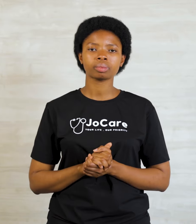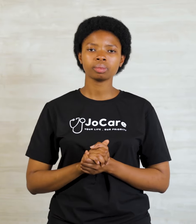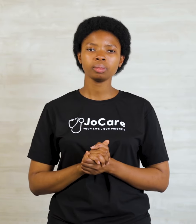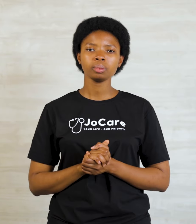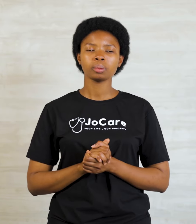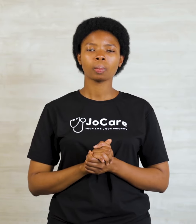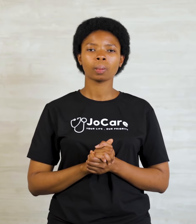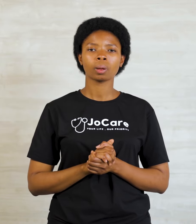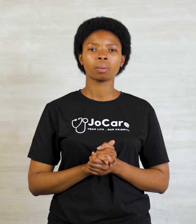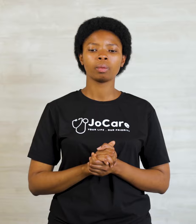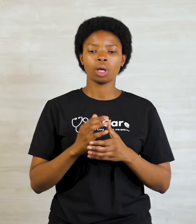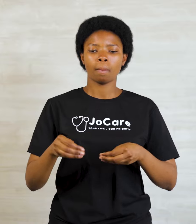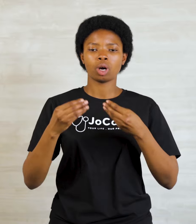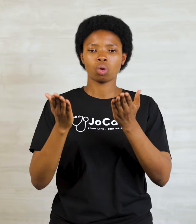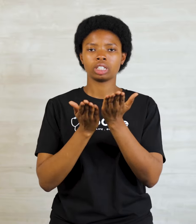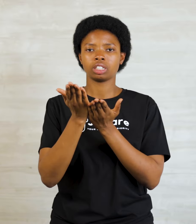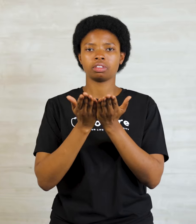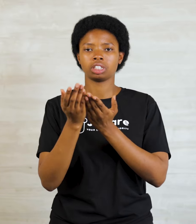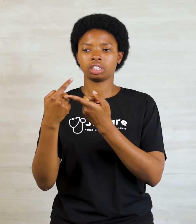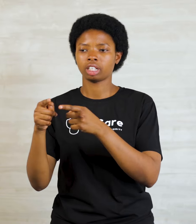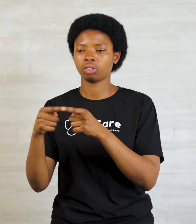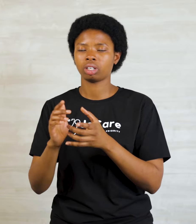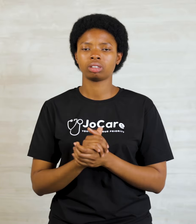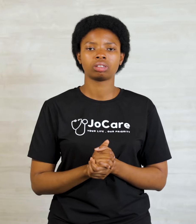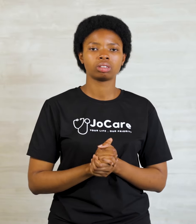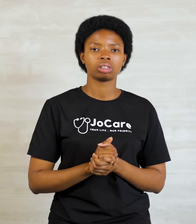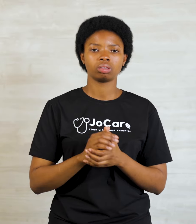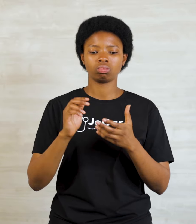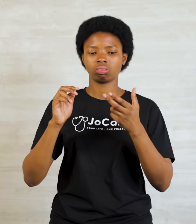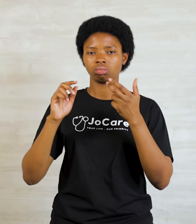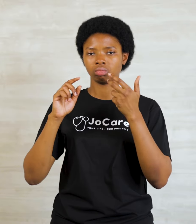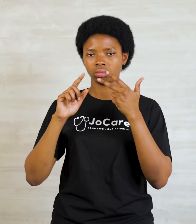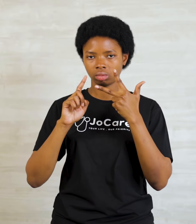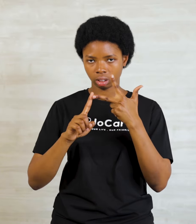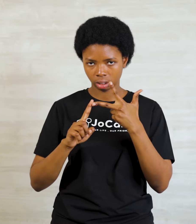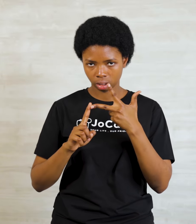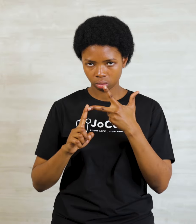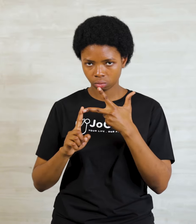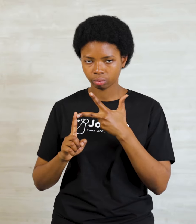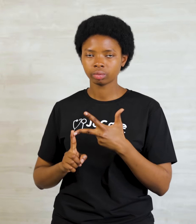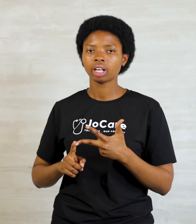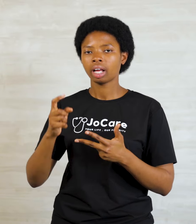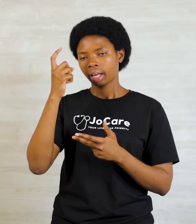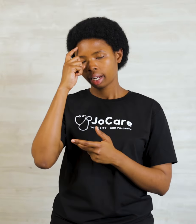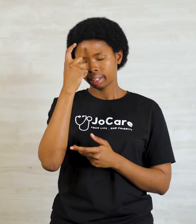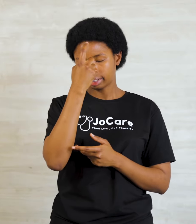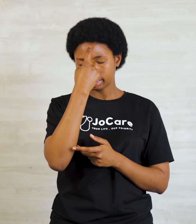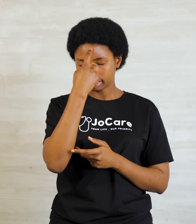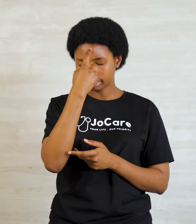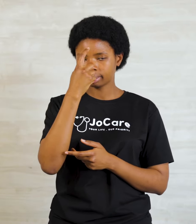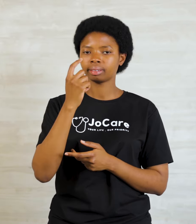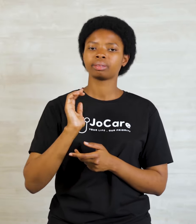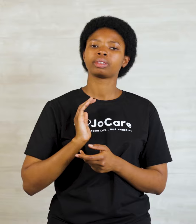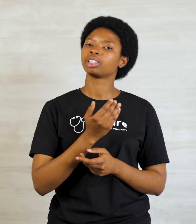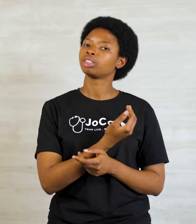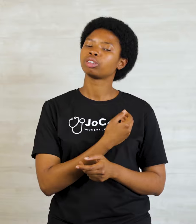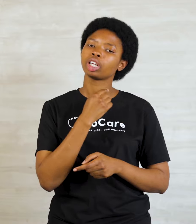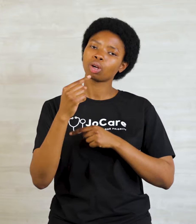zitandukanye yego icya gatatu leta yacu ikomeze iyongere ishoramari muri